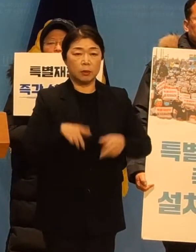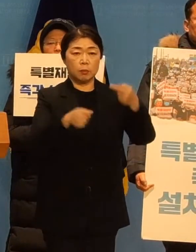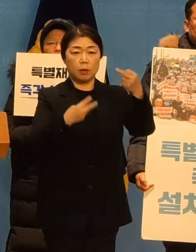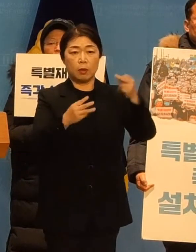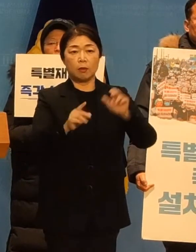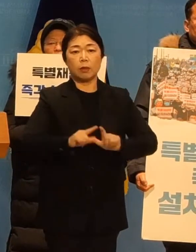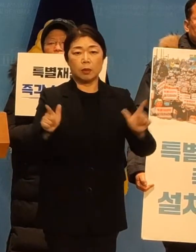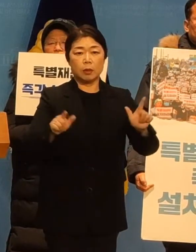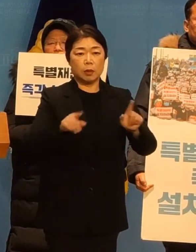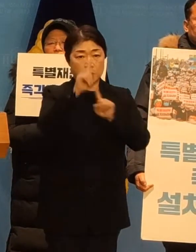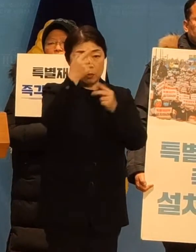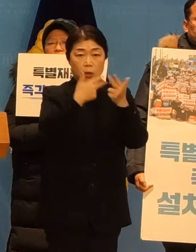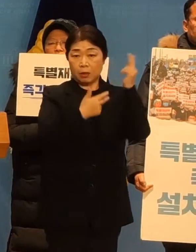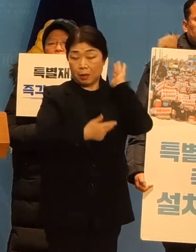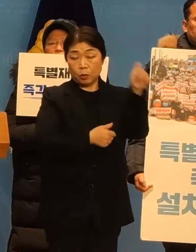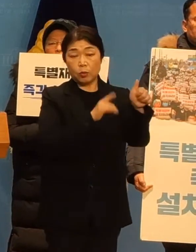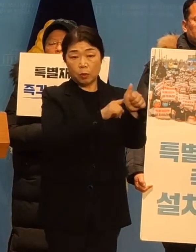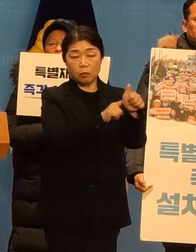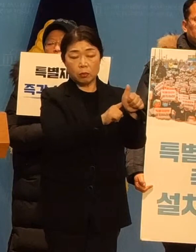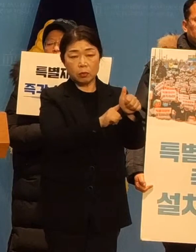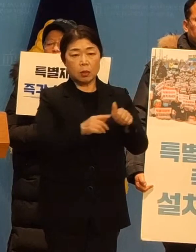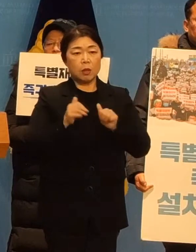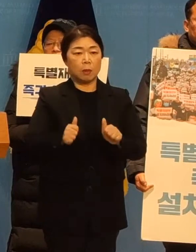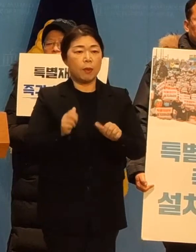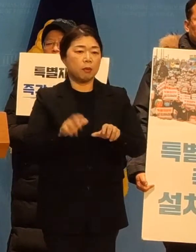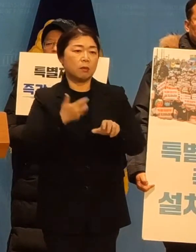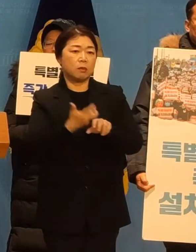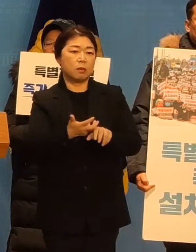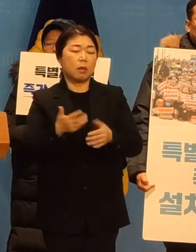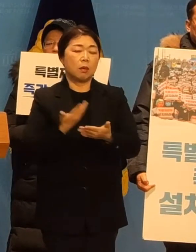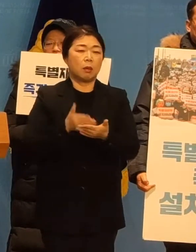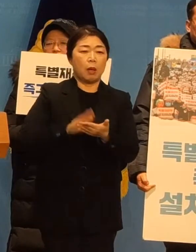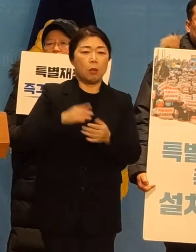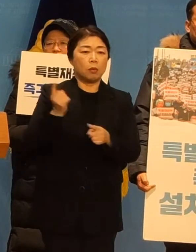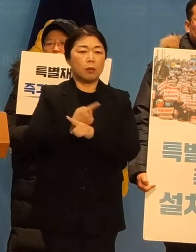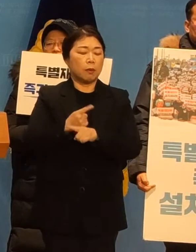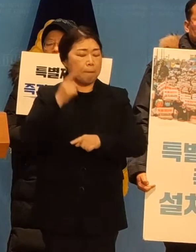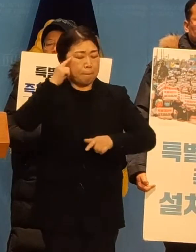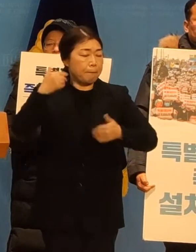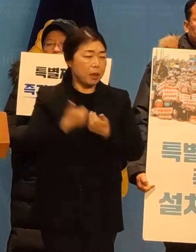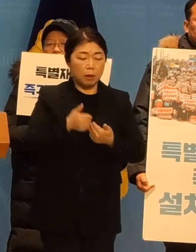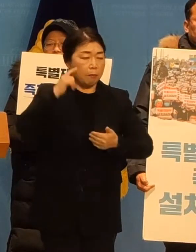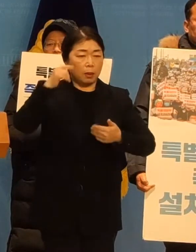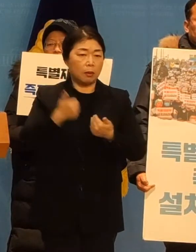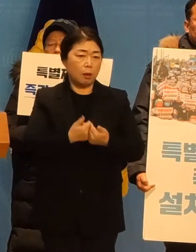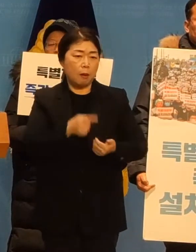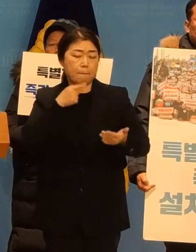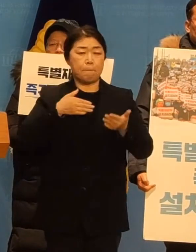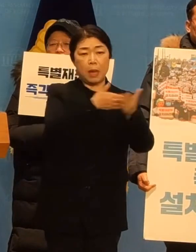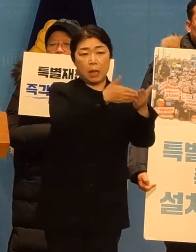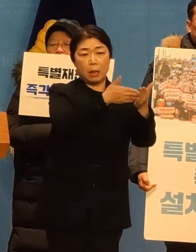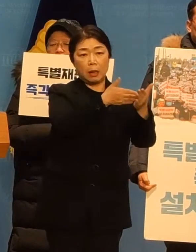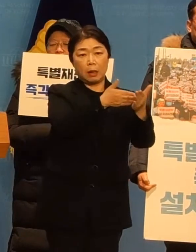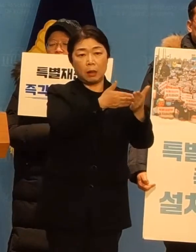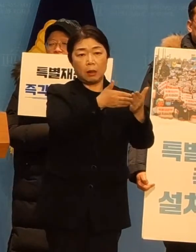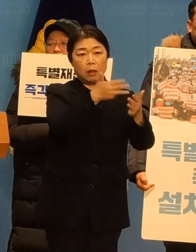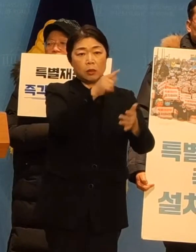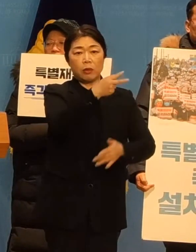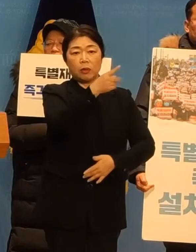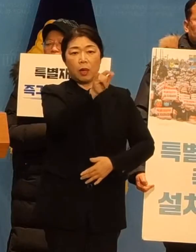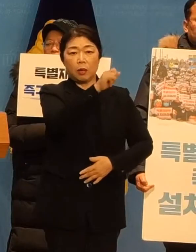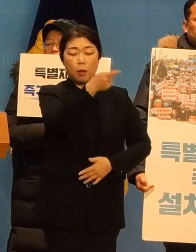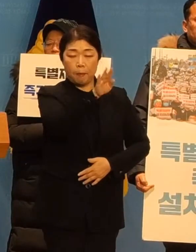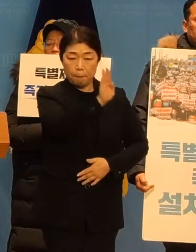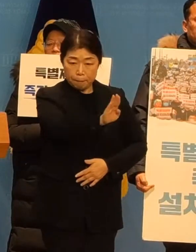대통령을 면전에 두고 사법개혁에 대해 노골적 반기를 든 것을 시작으로 천대엽